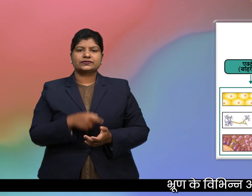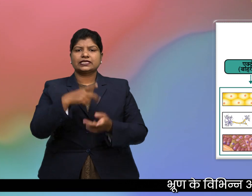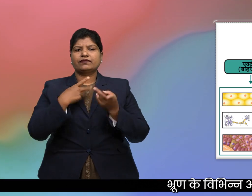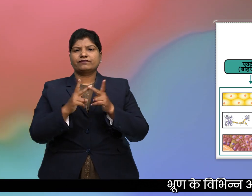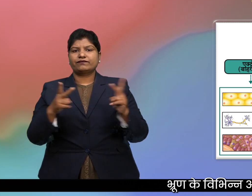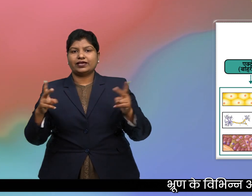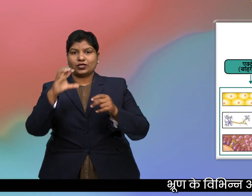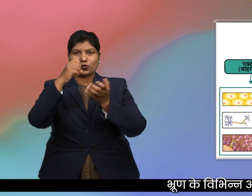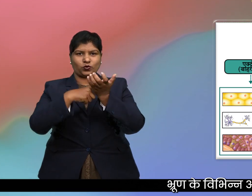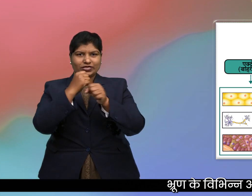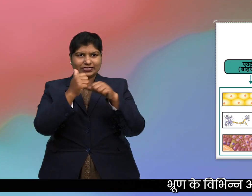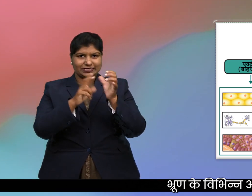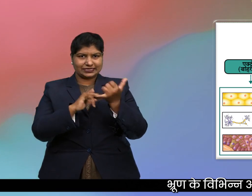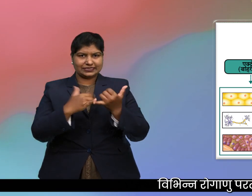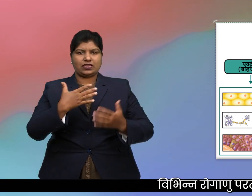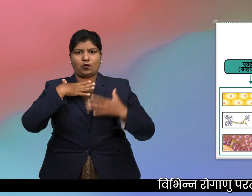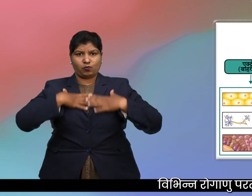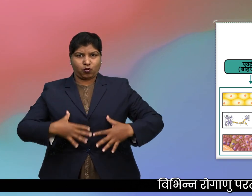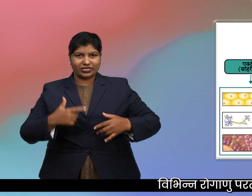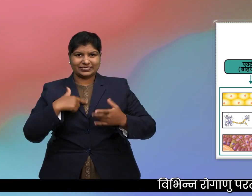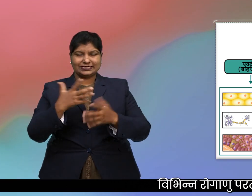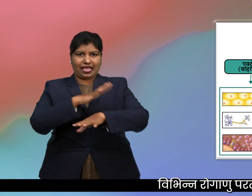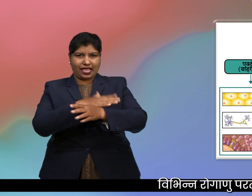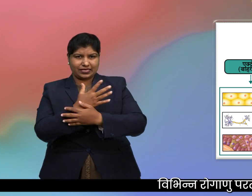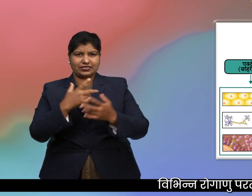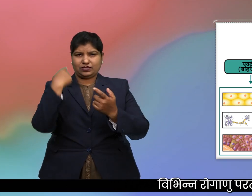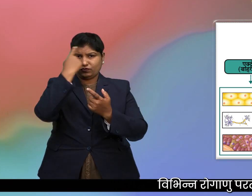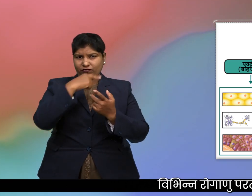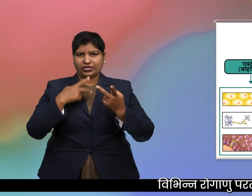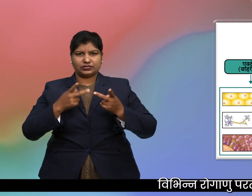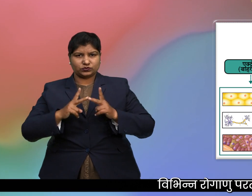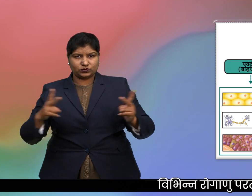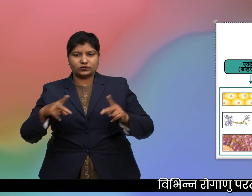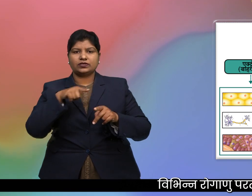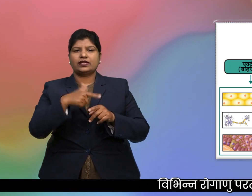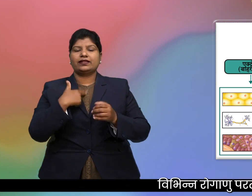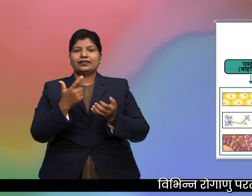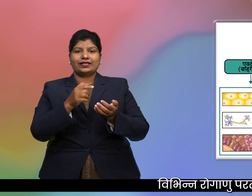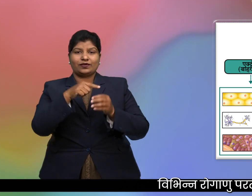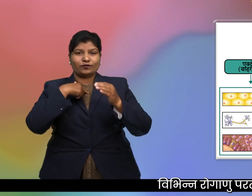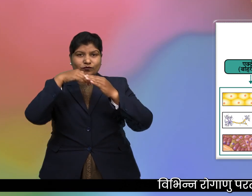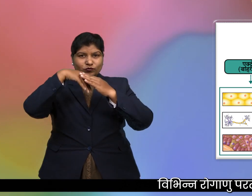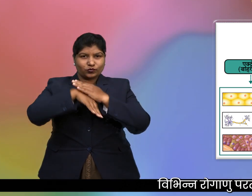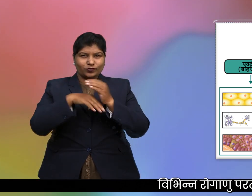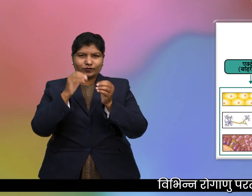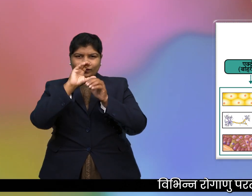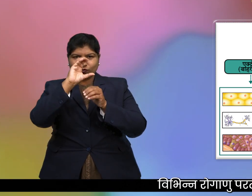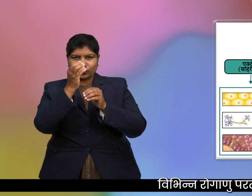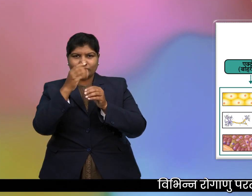भ्रूण के विभिन्न अंग विभिन्न रोगाणु परतों से